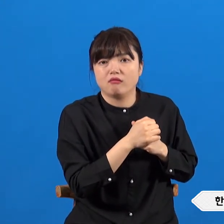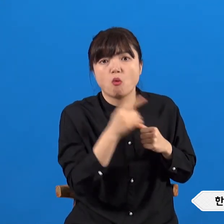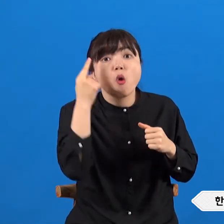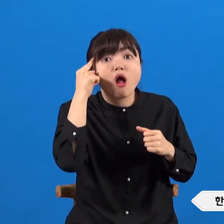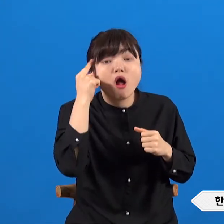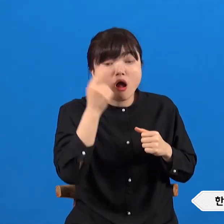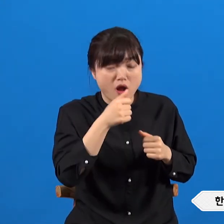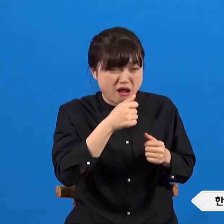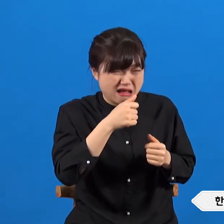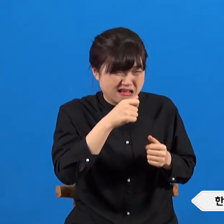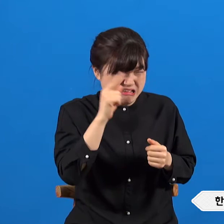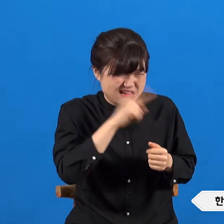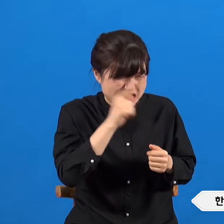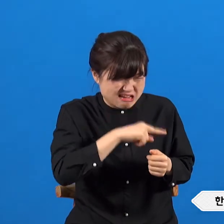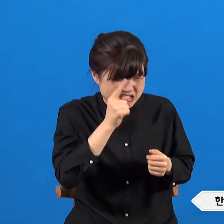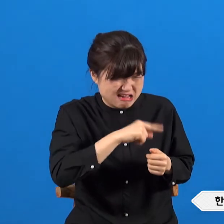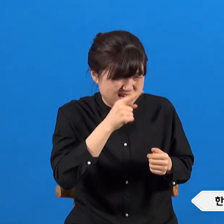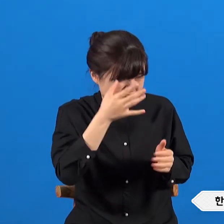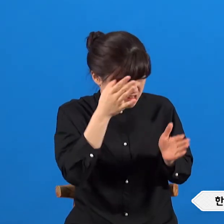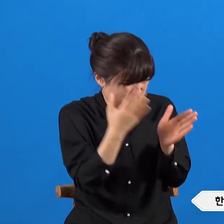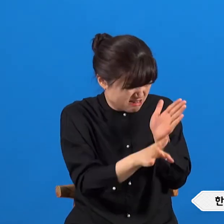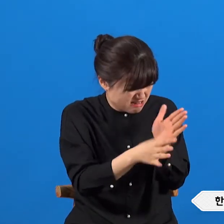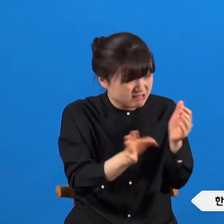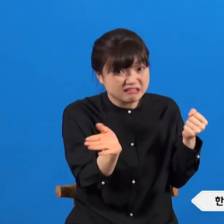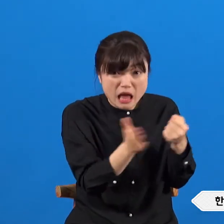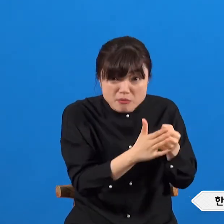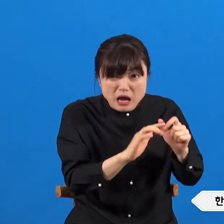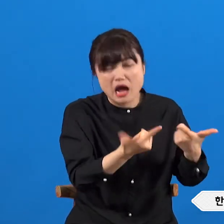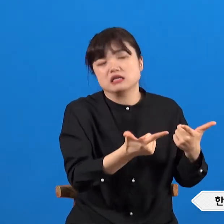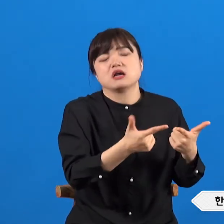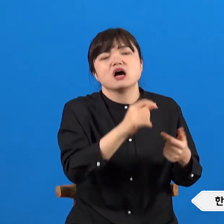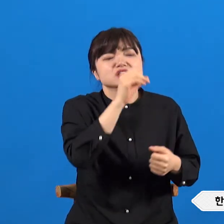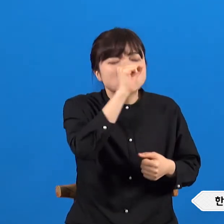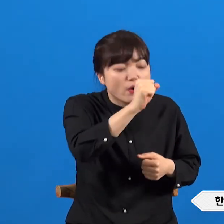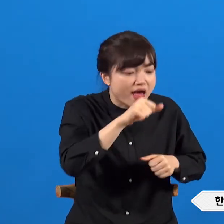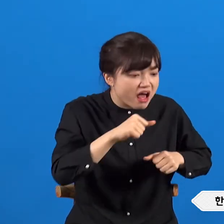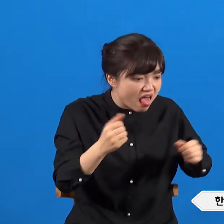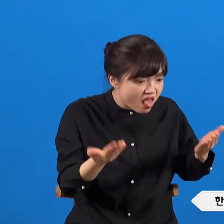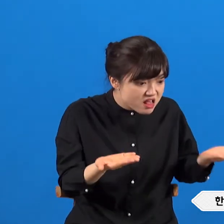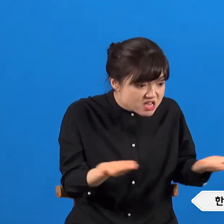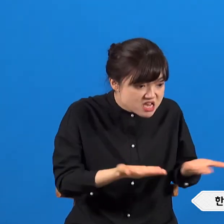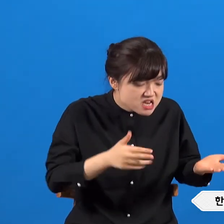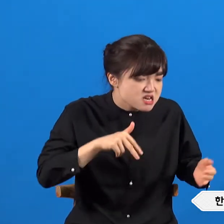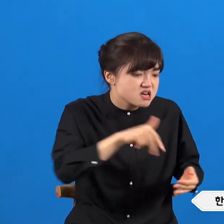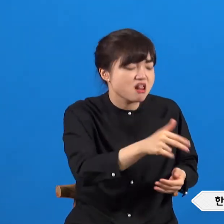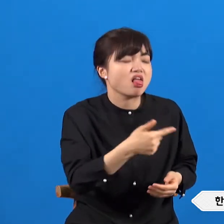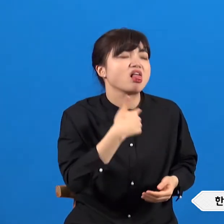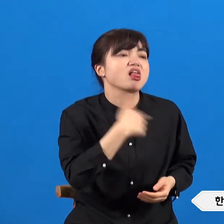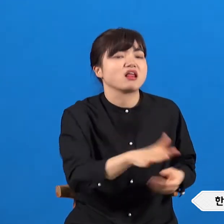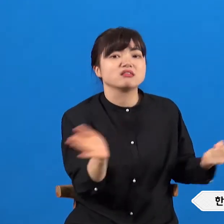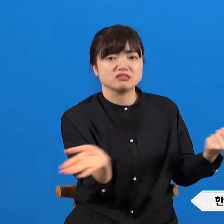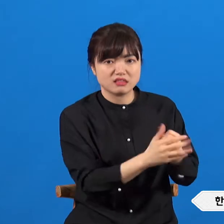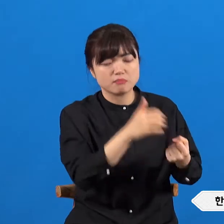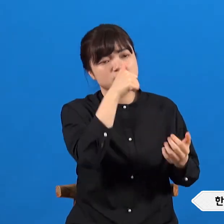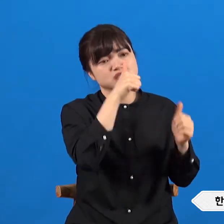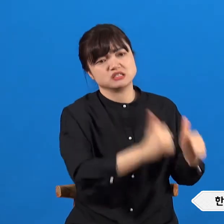그들이 나쁜 짓을 해서 심판받는 것이 아니라 선한 일을 안 했기 때문에 심판받는